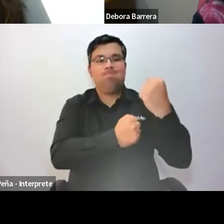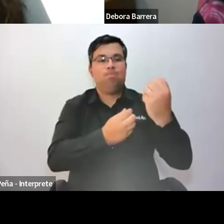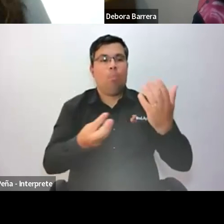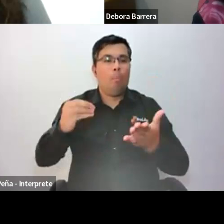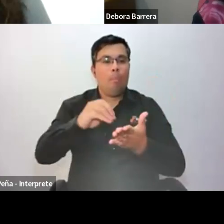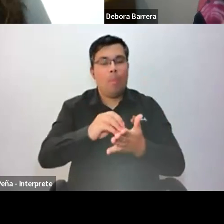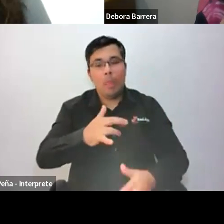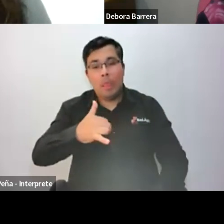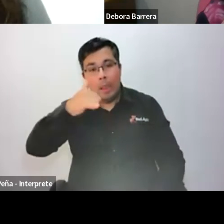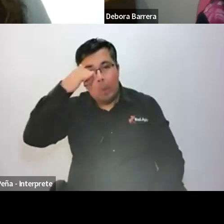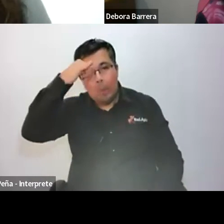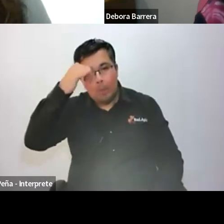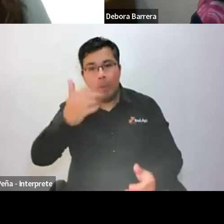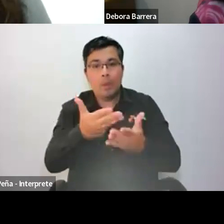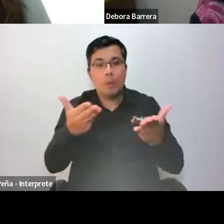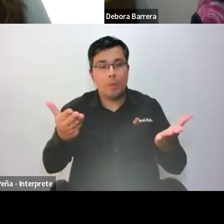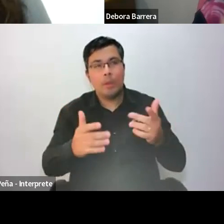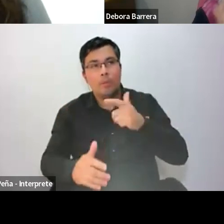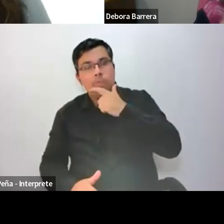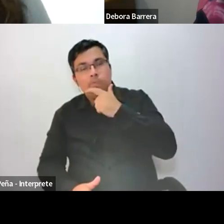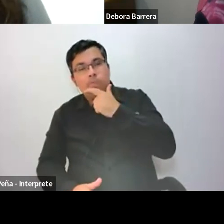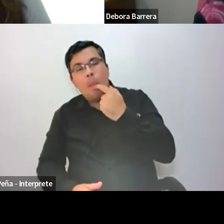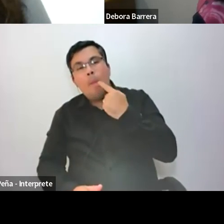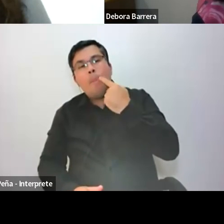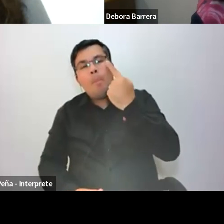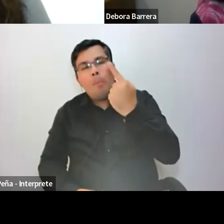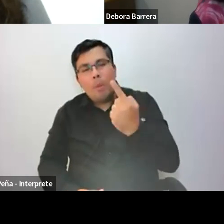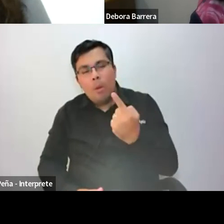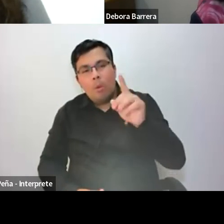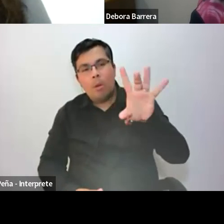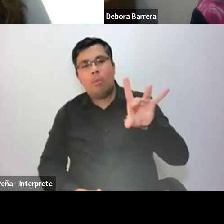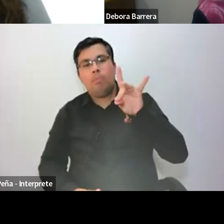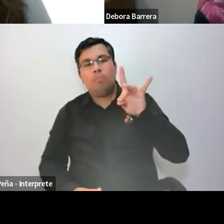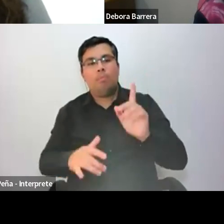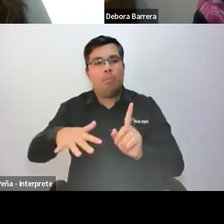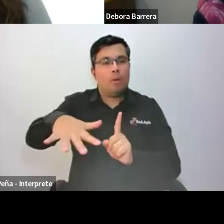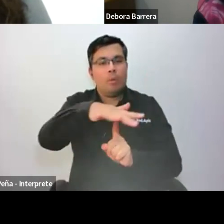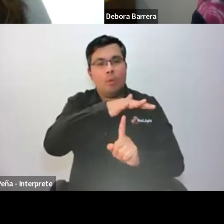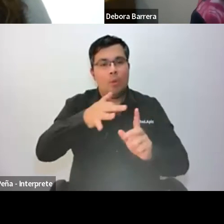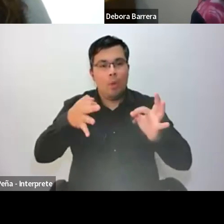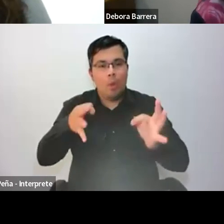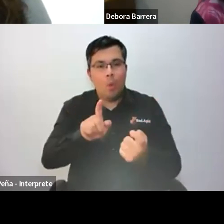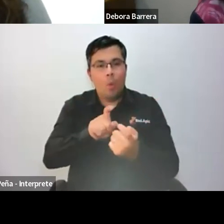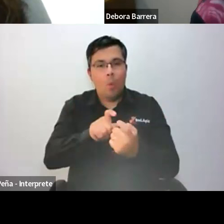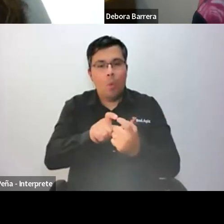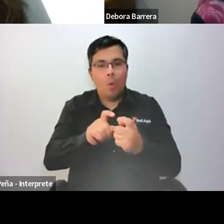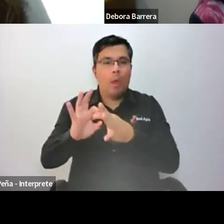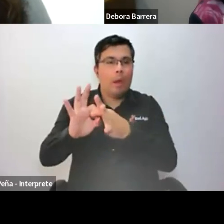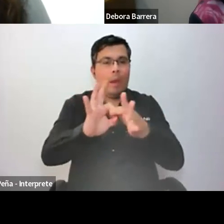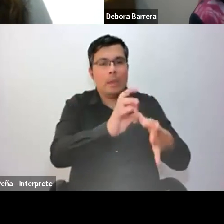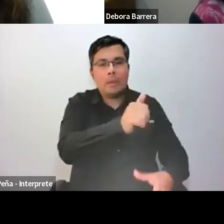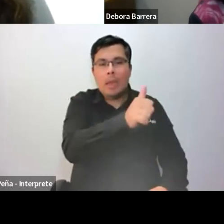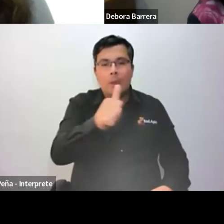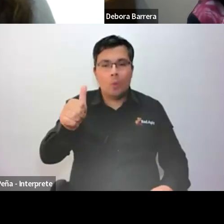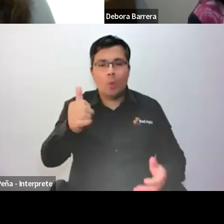no encontraron esa respuesta específica que buscaban para un caso en particular. Así que les agradecemos su presencia y que estén muy bien.